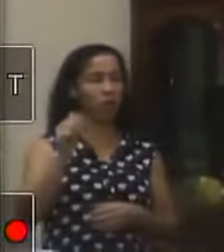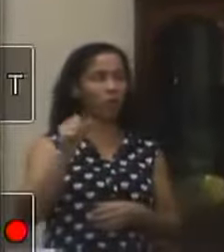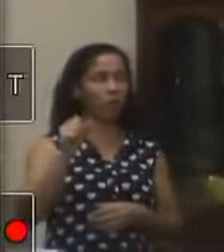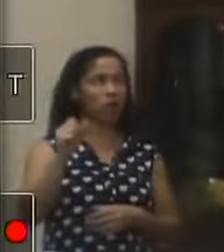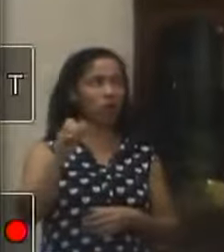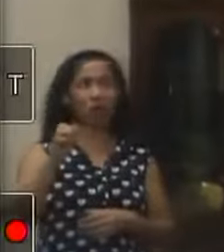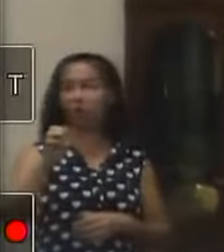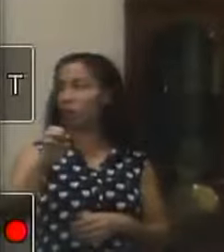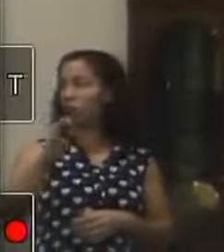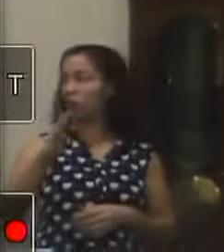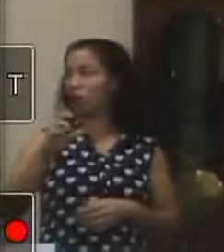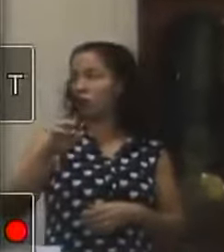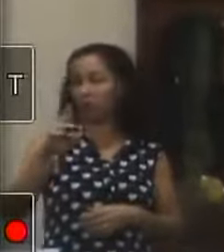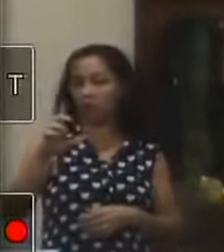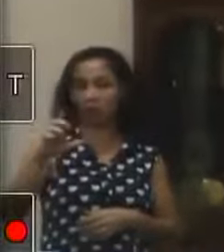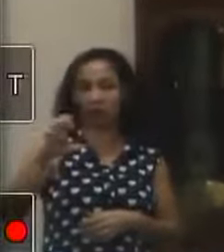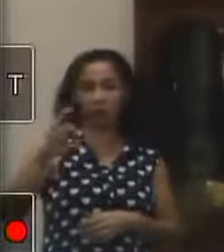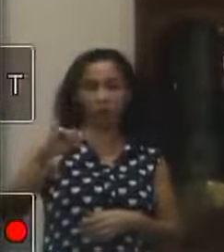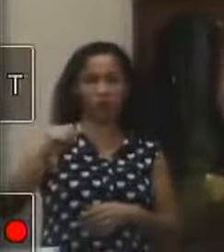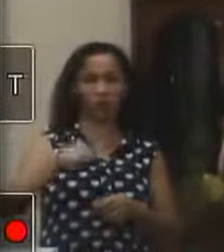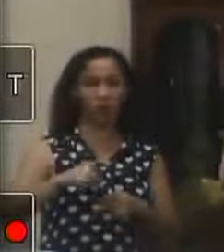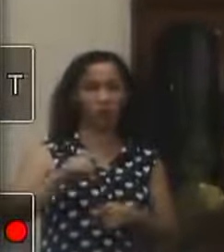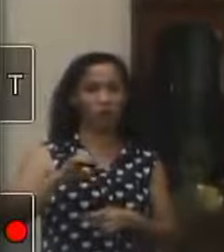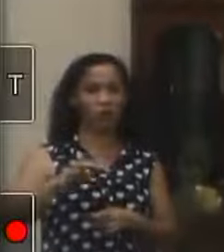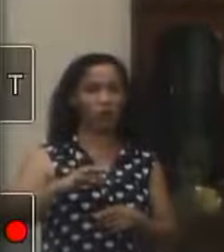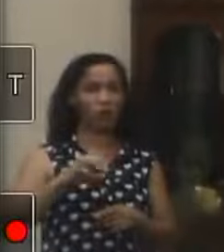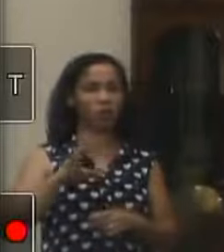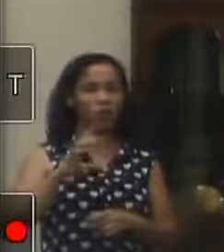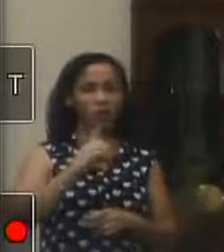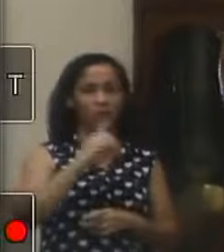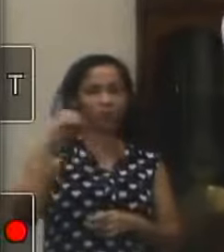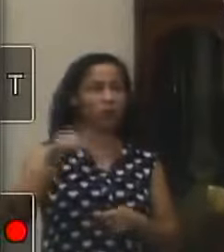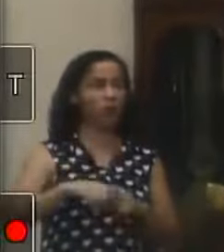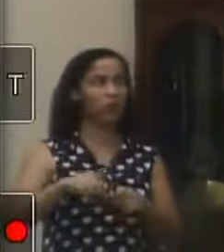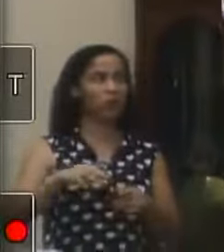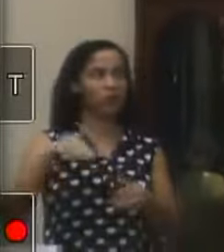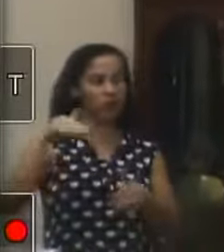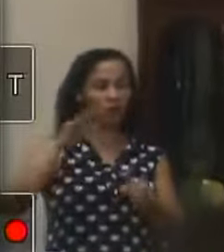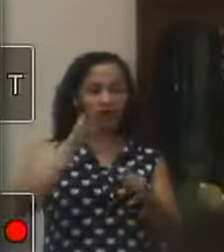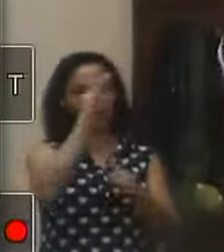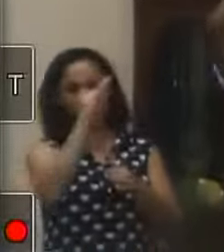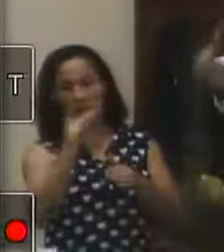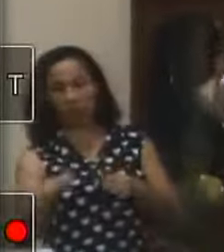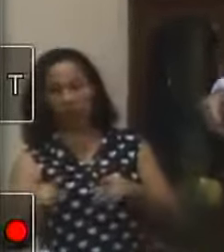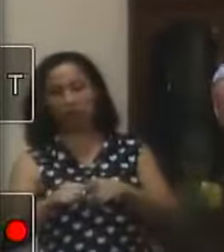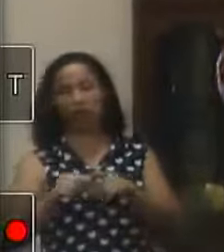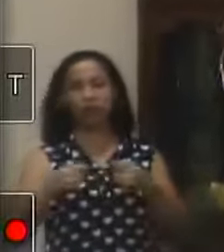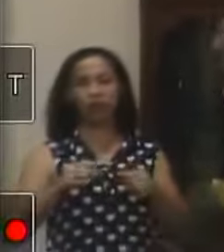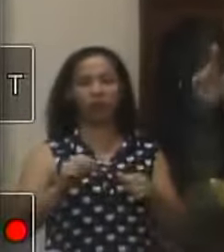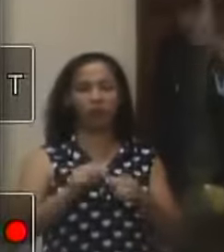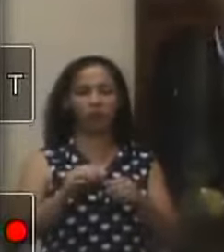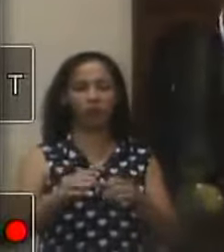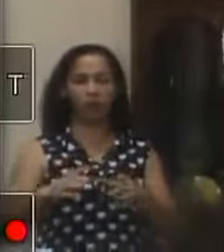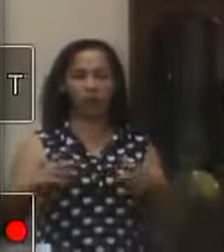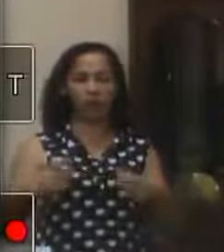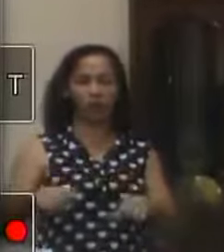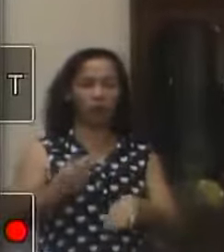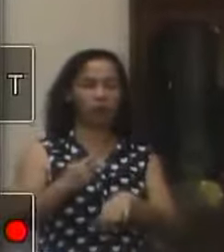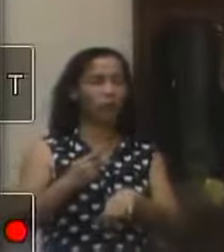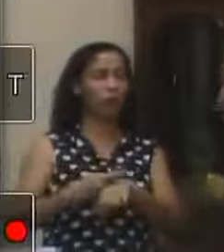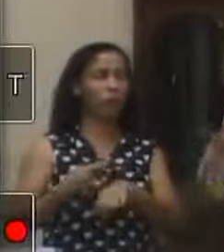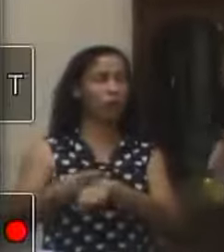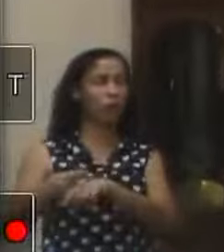de pedra, ou seja, caiu um trecho da estrada, tem que trocar as manilhas, tem que cobrir o buraco com pedra de mão, pedra grande, ou